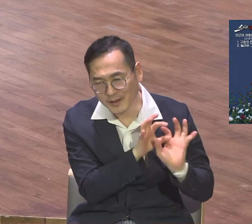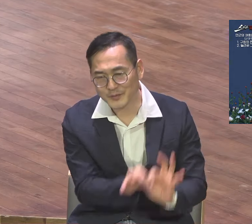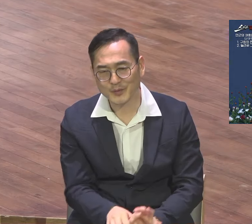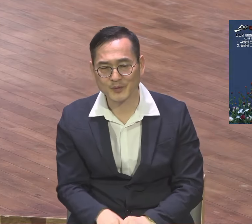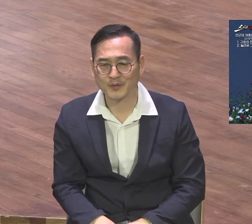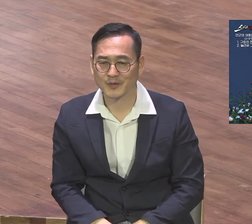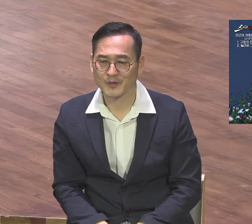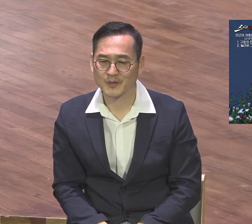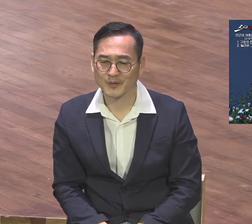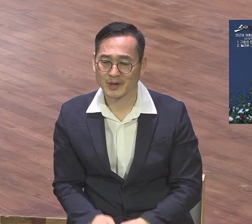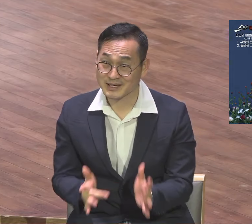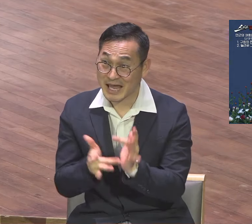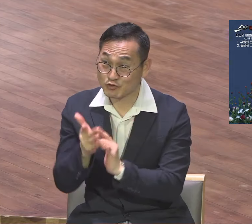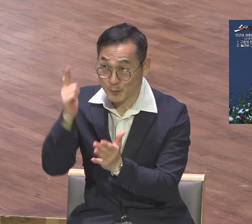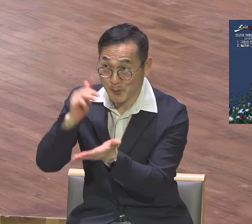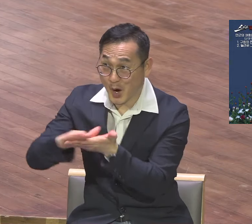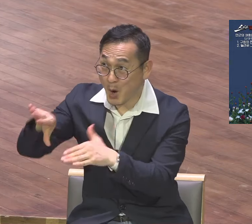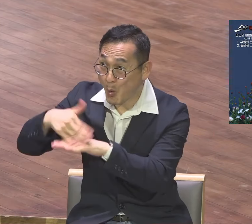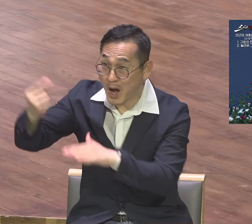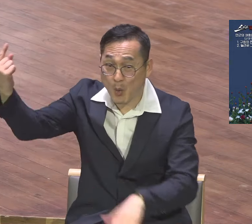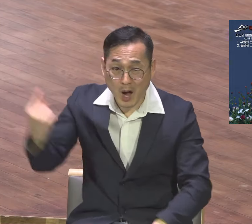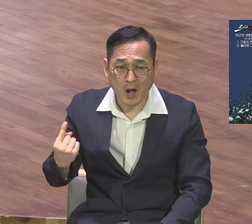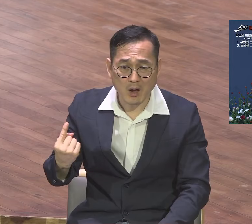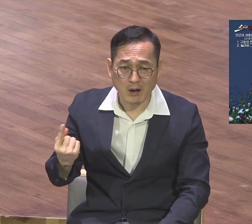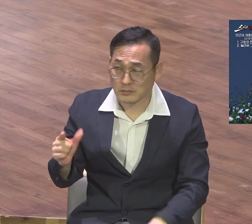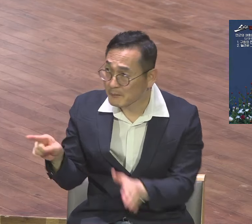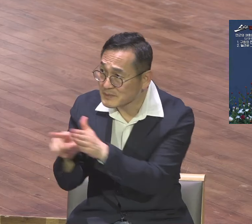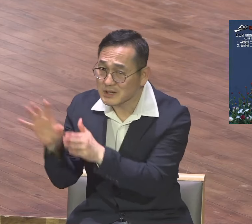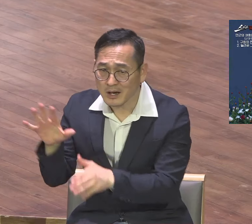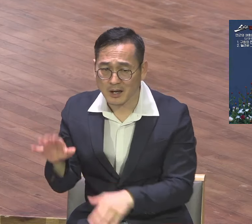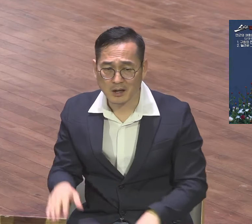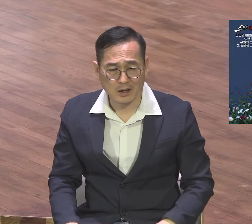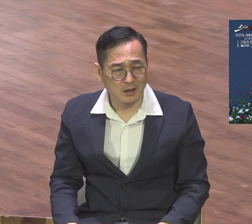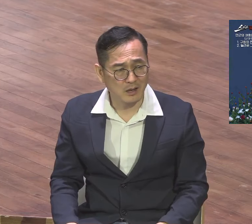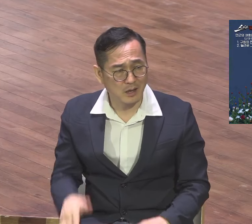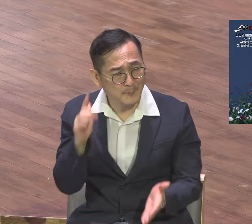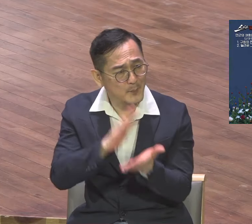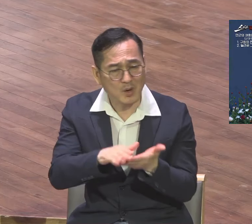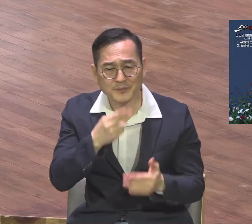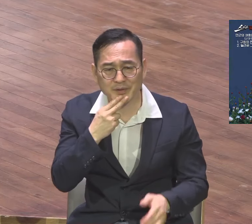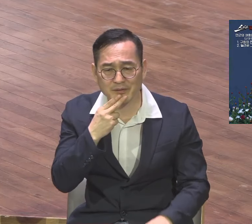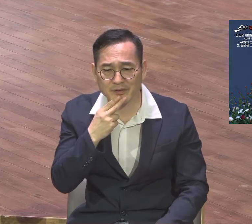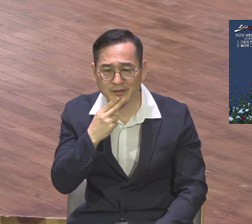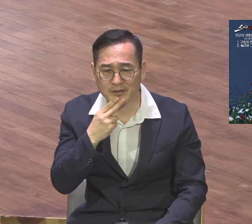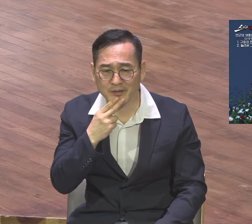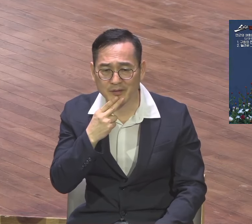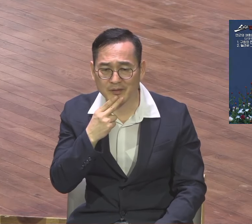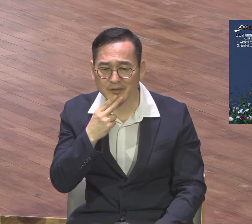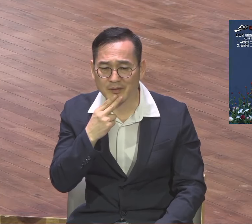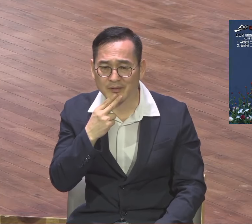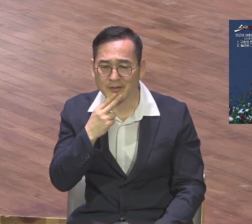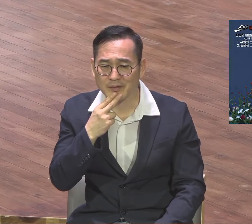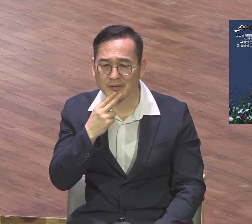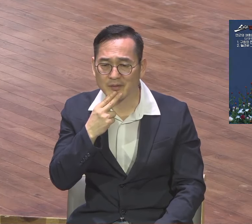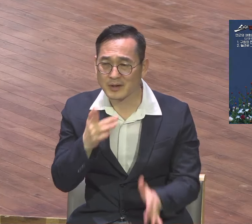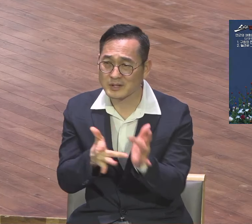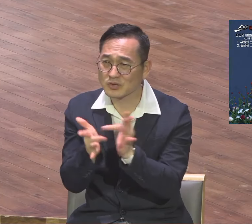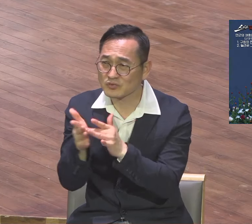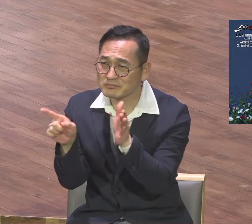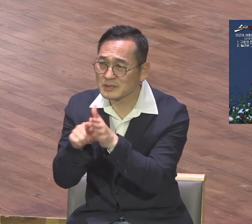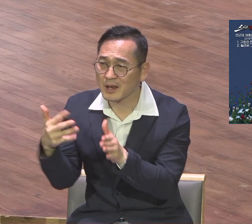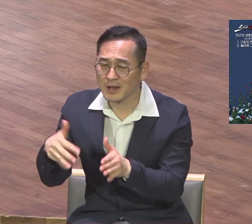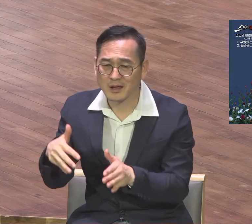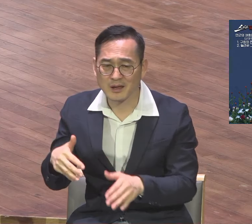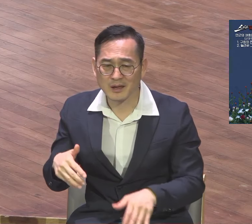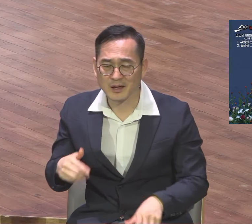예수 평화의 왕이 오셨는데 안 믿으니까 교회를 다니는데 안 믿으니까 계속 싸우는 거예요. 집구석에서